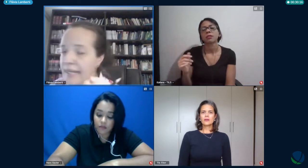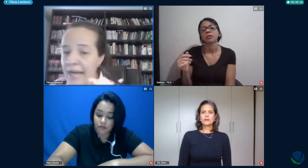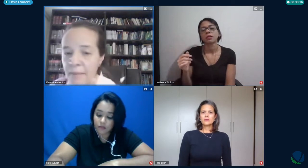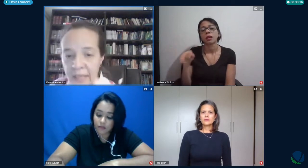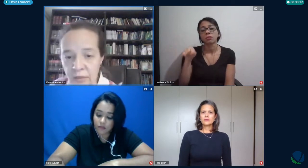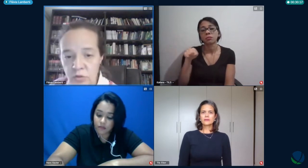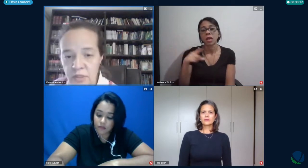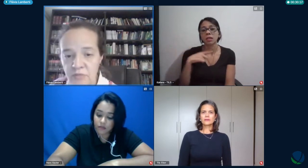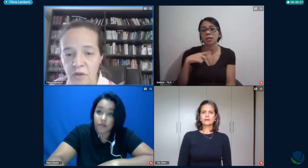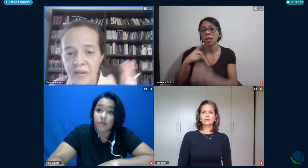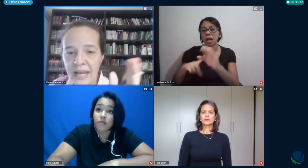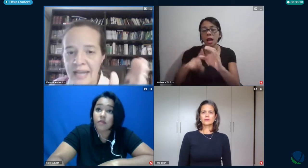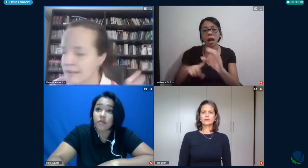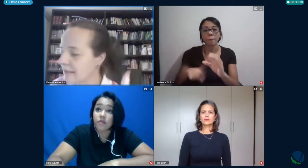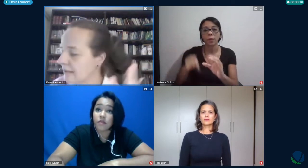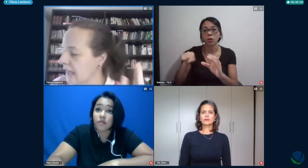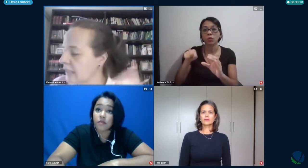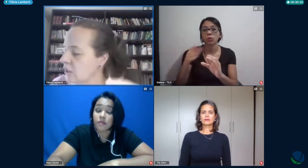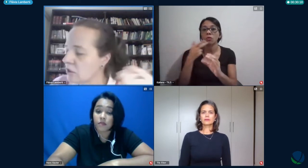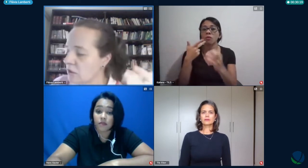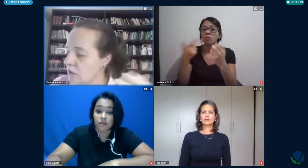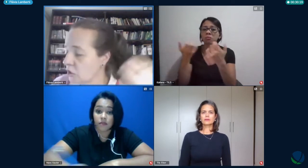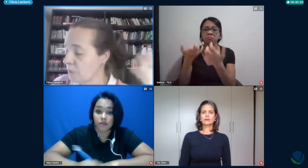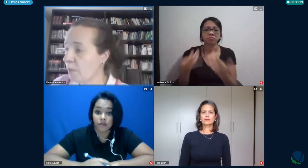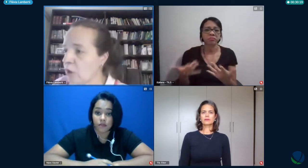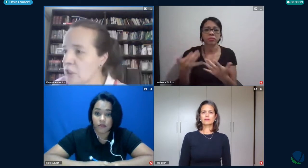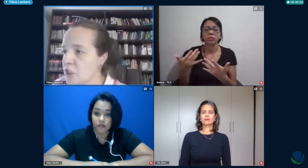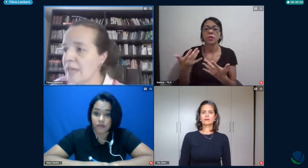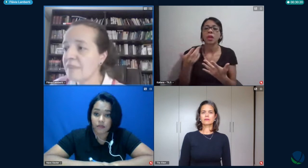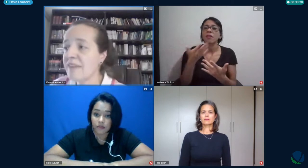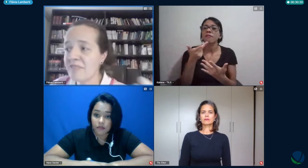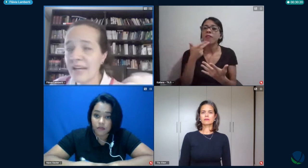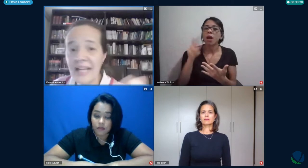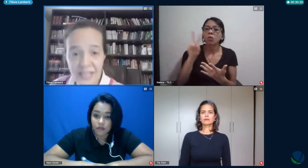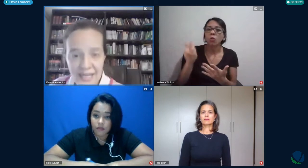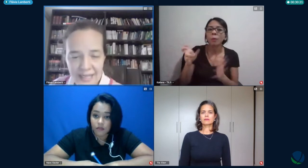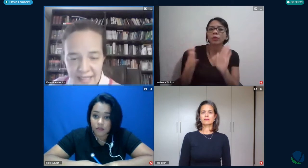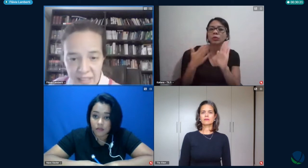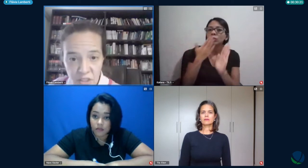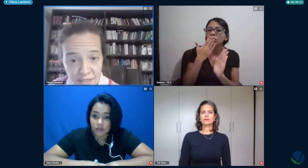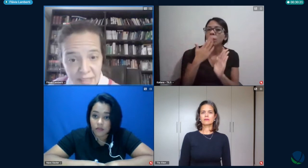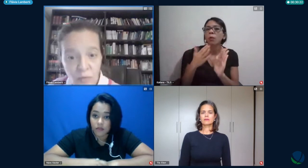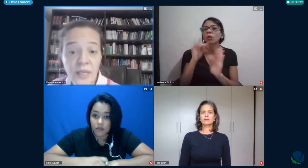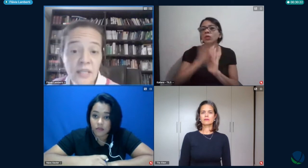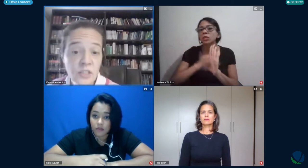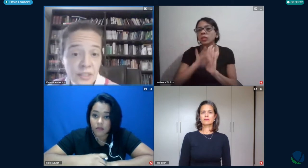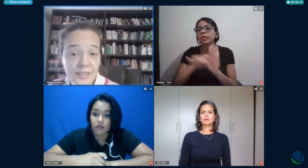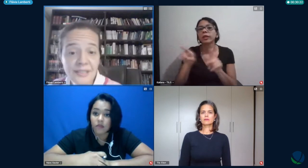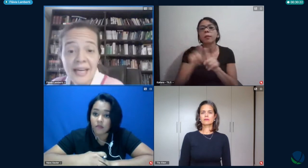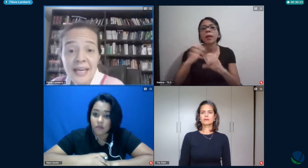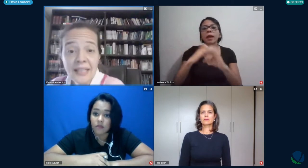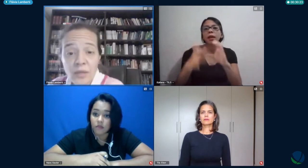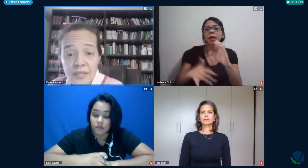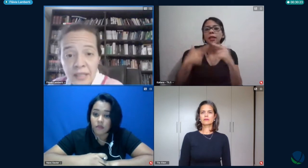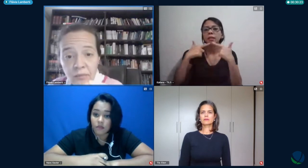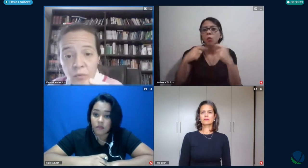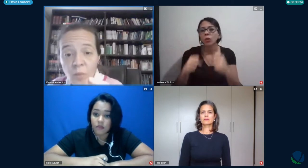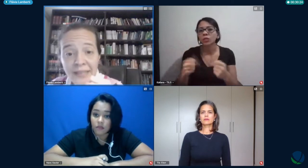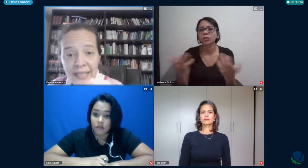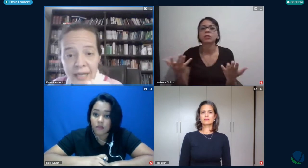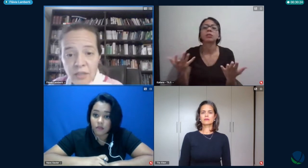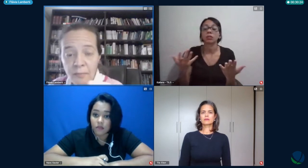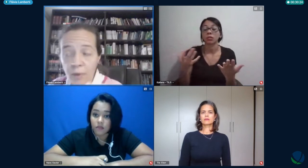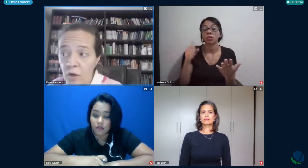Ali tem capítulos que vão falar de tipologia, vai falar de características linguísticas. Então, assim,